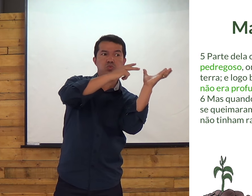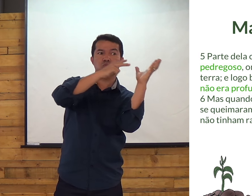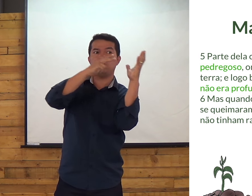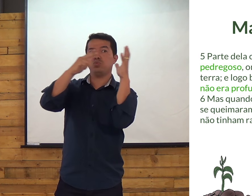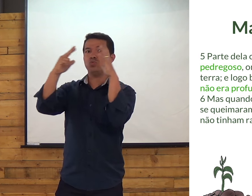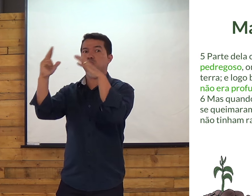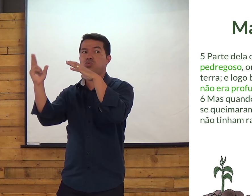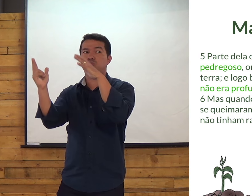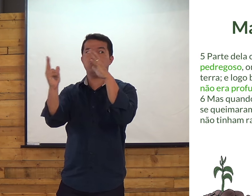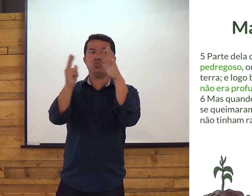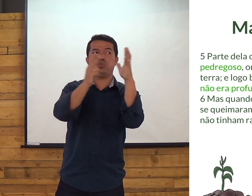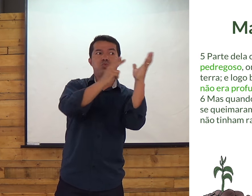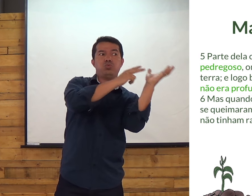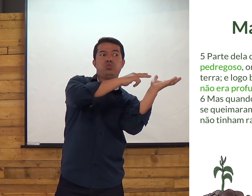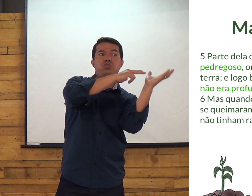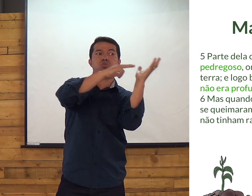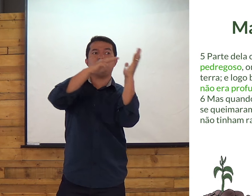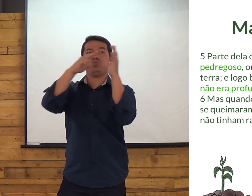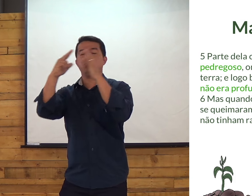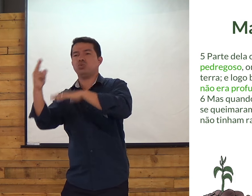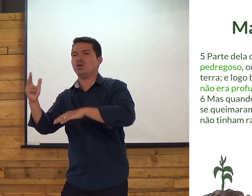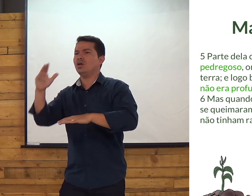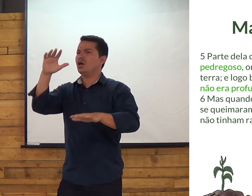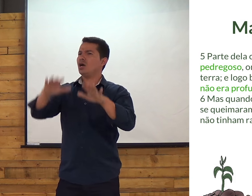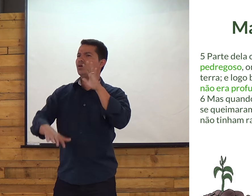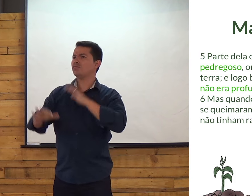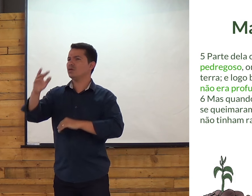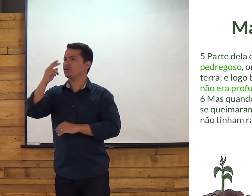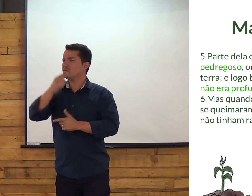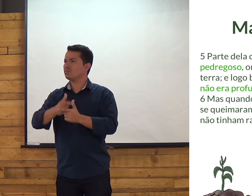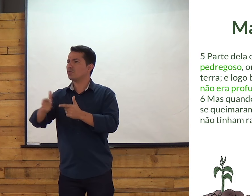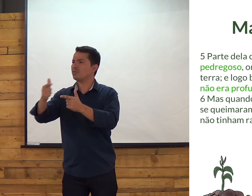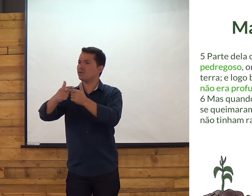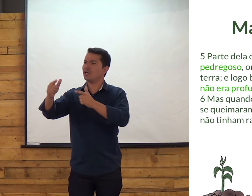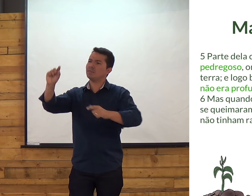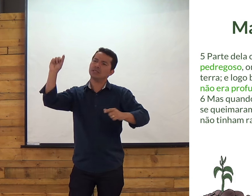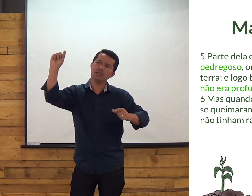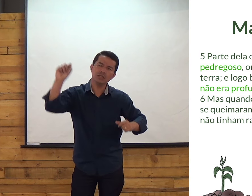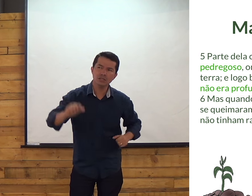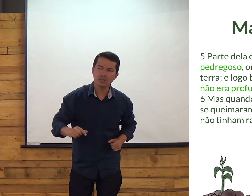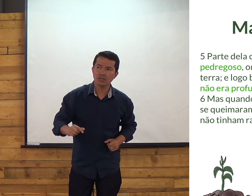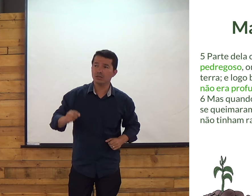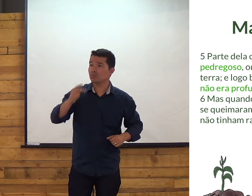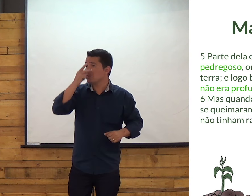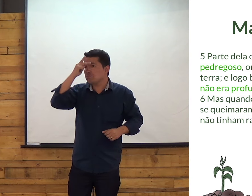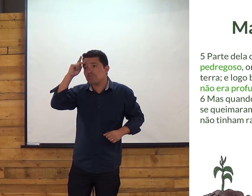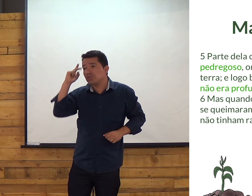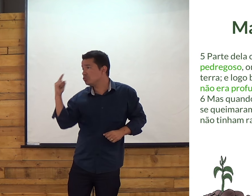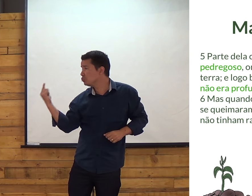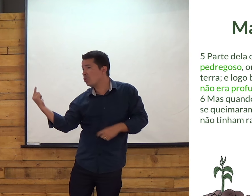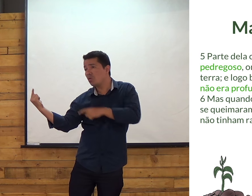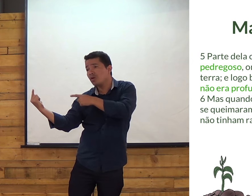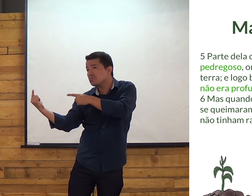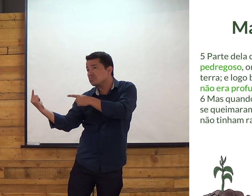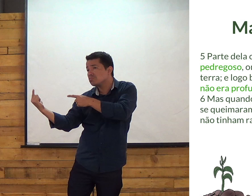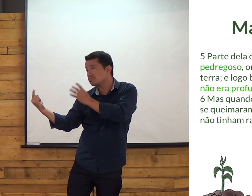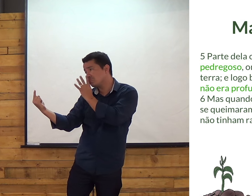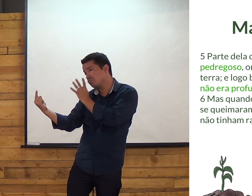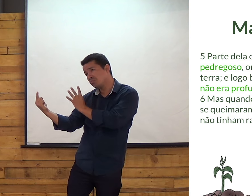problema? Ele é aquele vento que nos balança. E o que é o problema? Pode ser uma